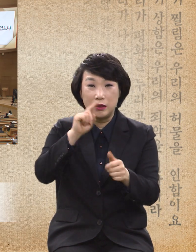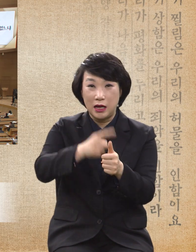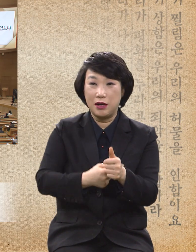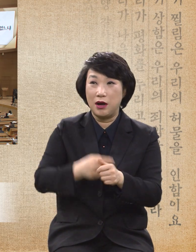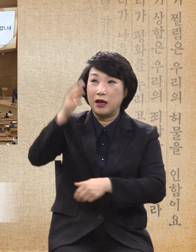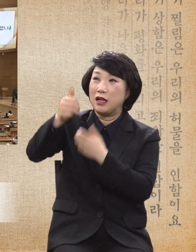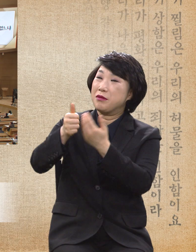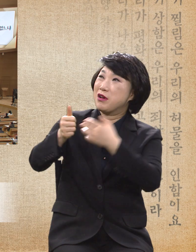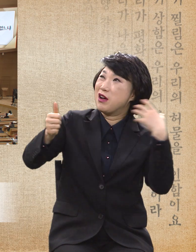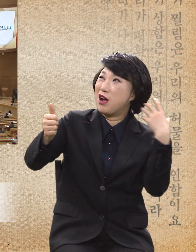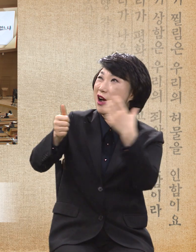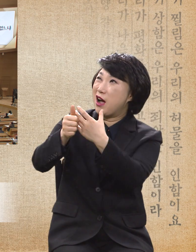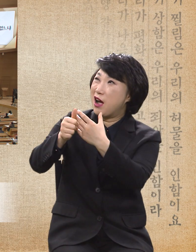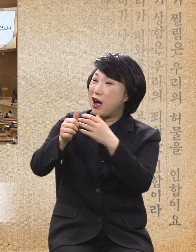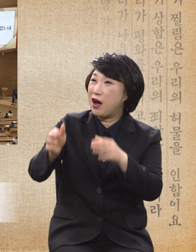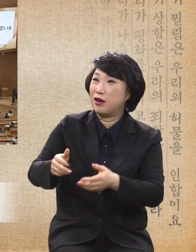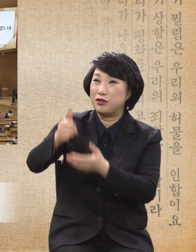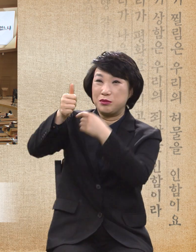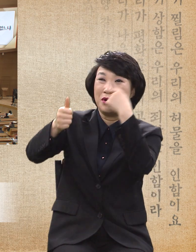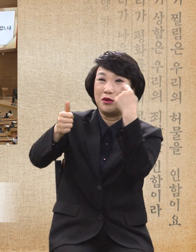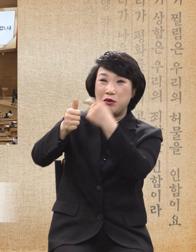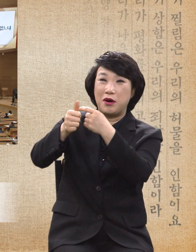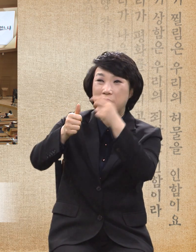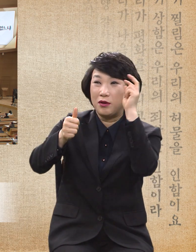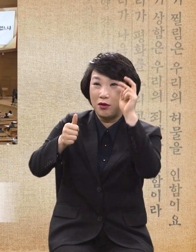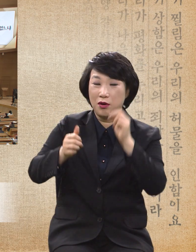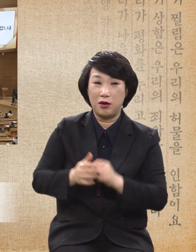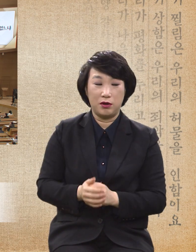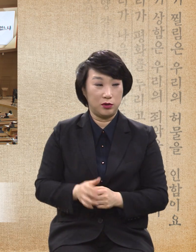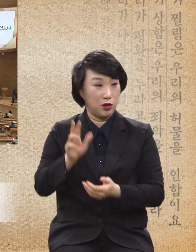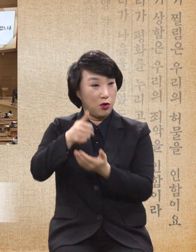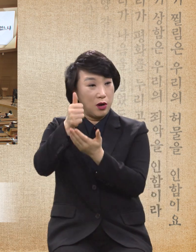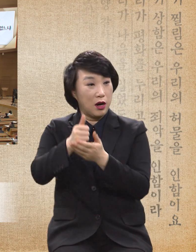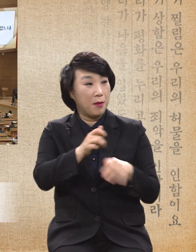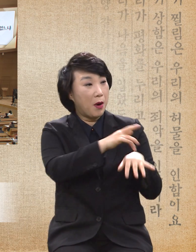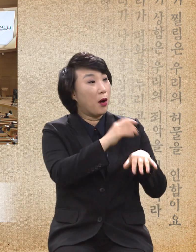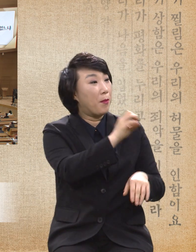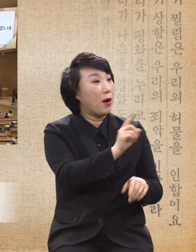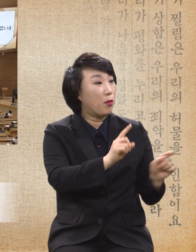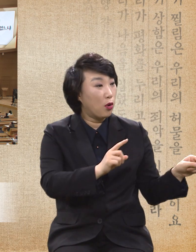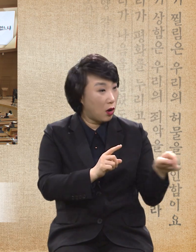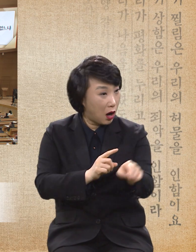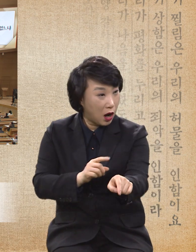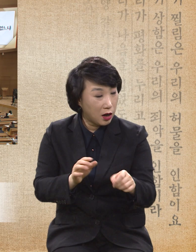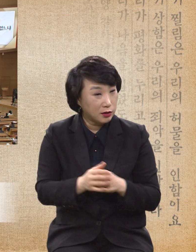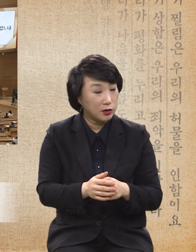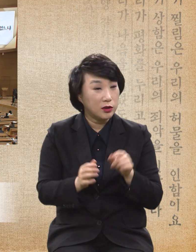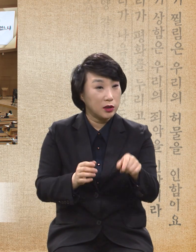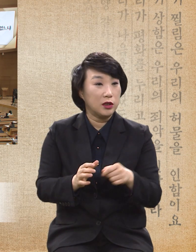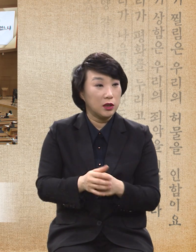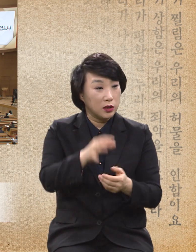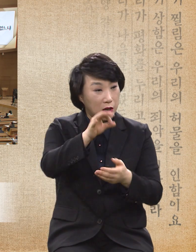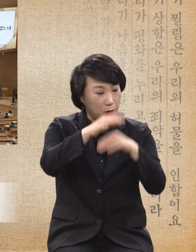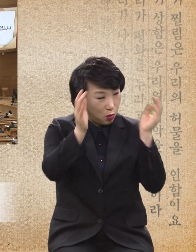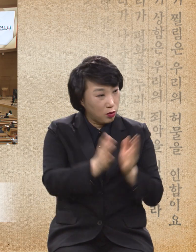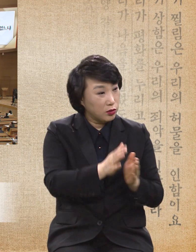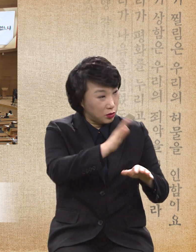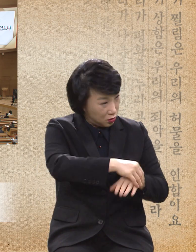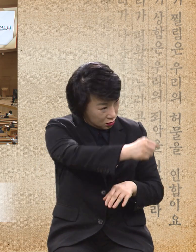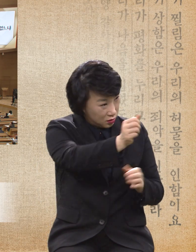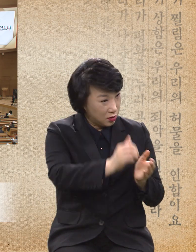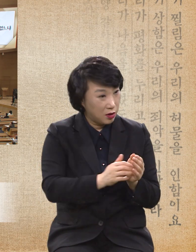그리하시면 정령 대면하여 주를 욕하리이다. 여호와께서 사단에게 이르시되 내가 그의 소유물을 다 네